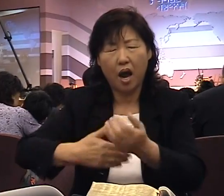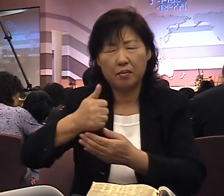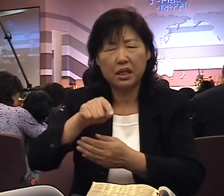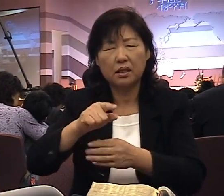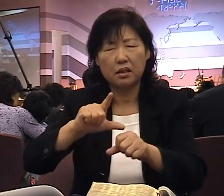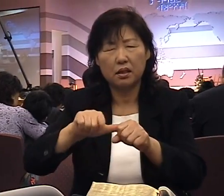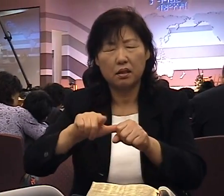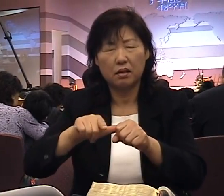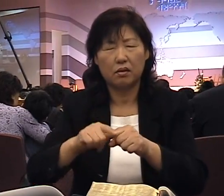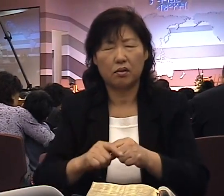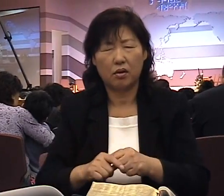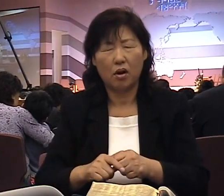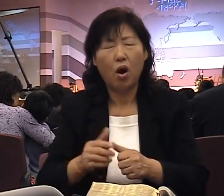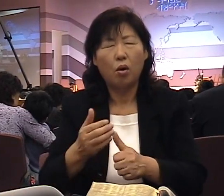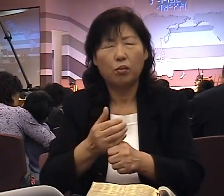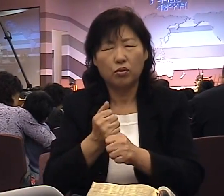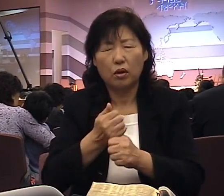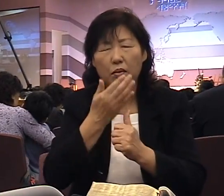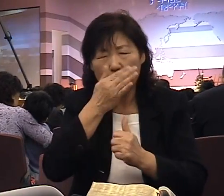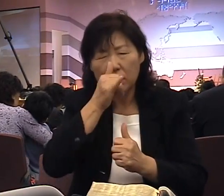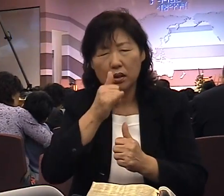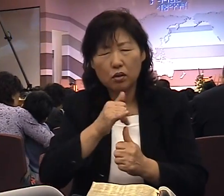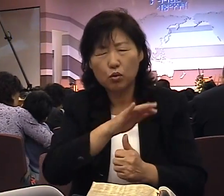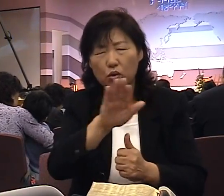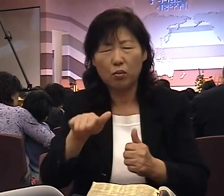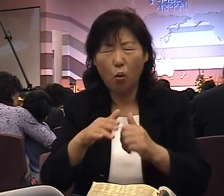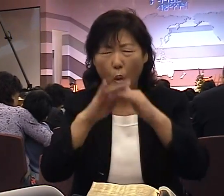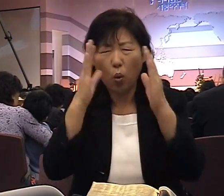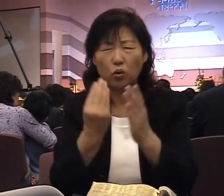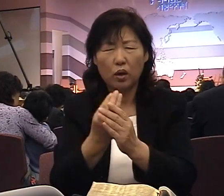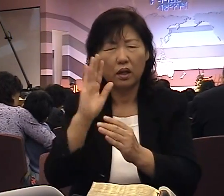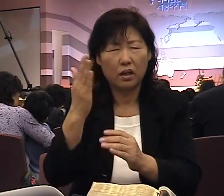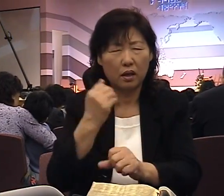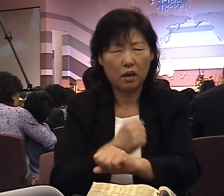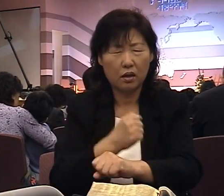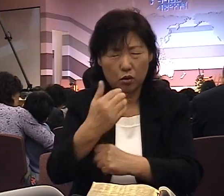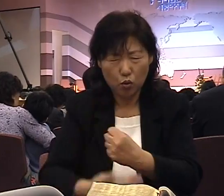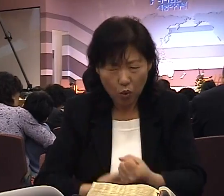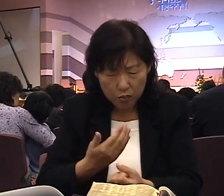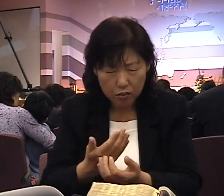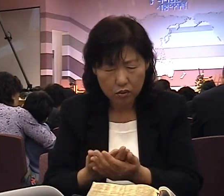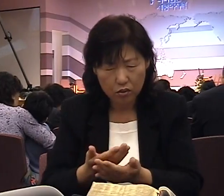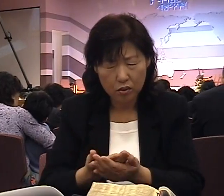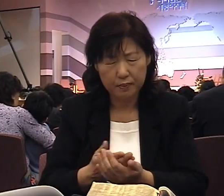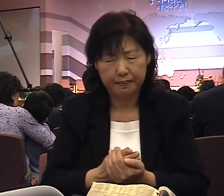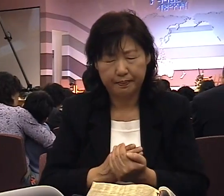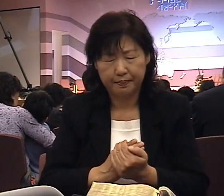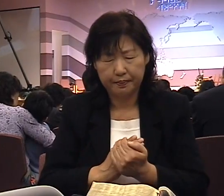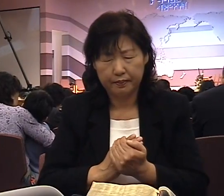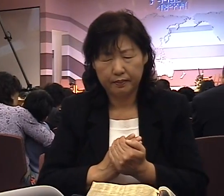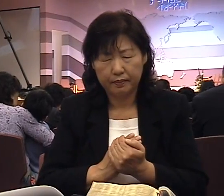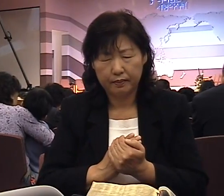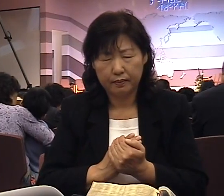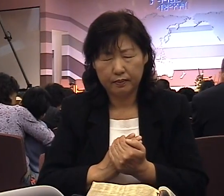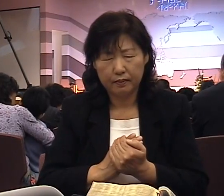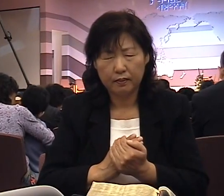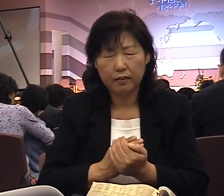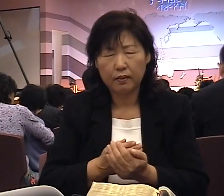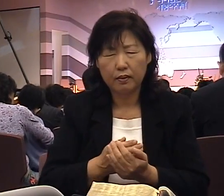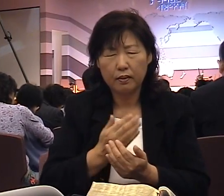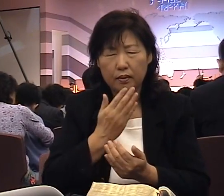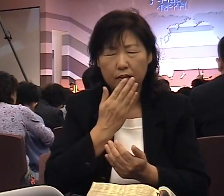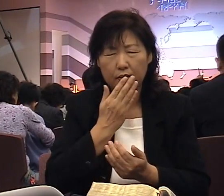시간 붙잡을 수 있는 저희들 모두가 되게 하여 주시옵소서. God is